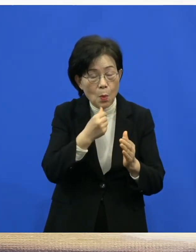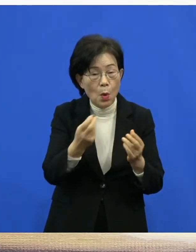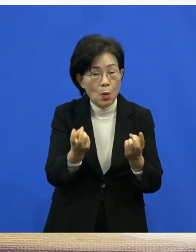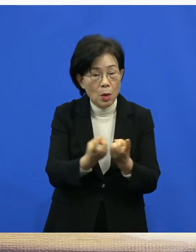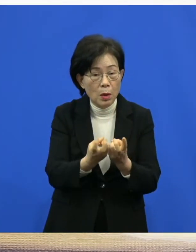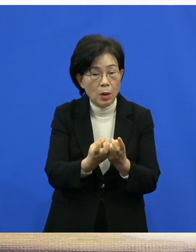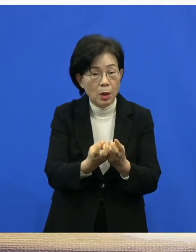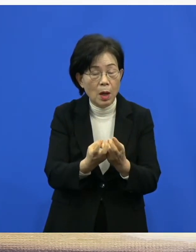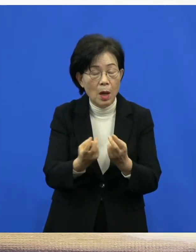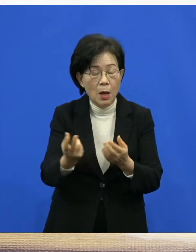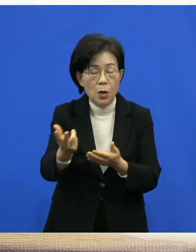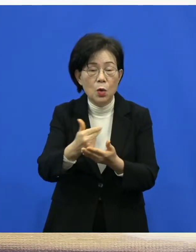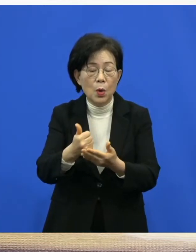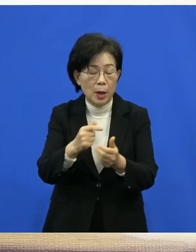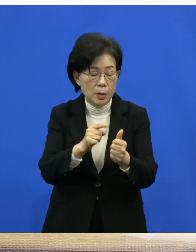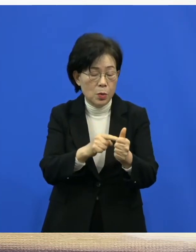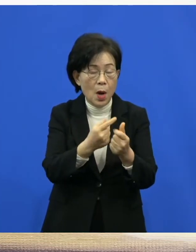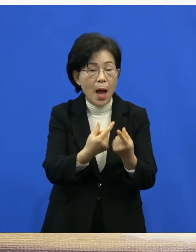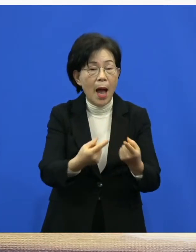여호와께서 요셉과 함께 하심으로.